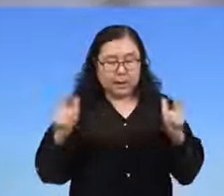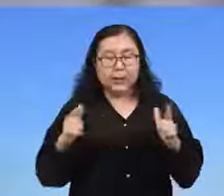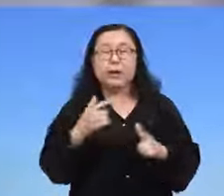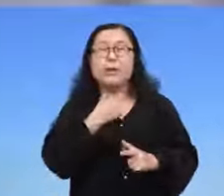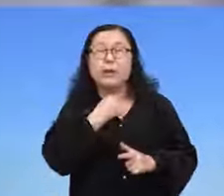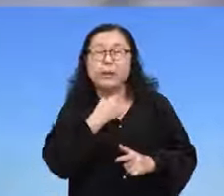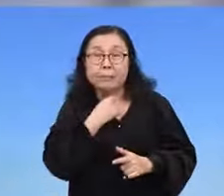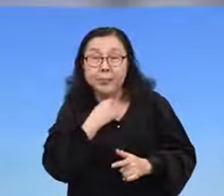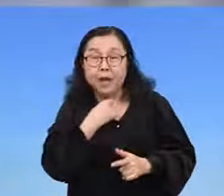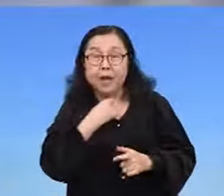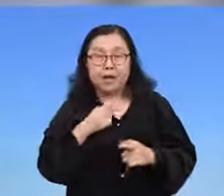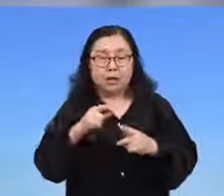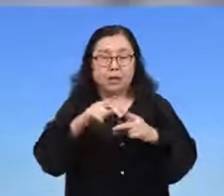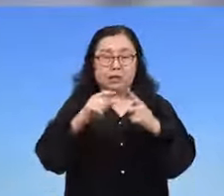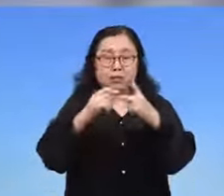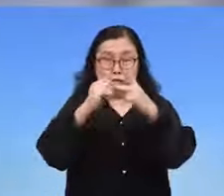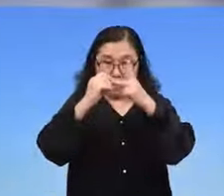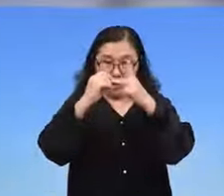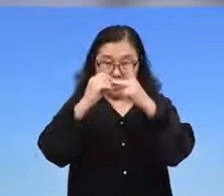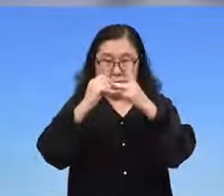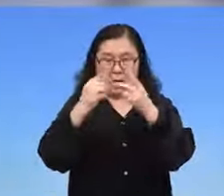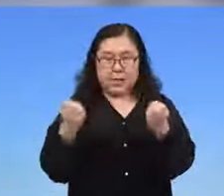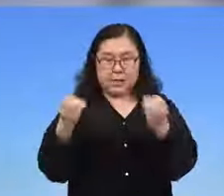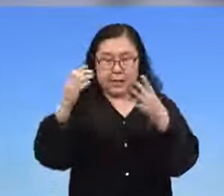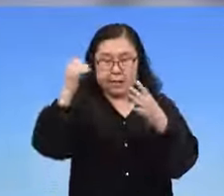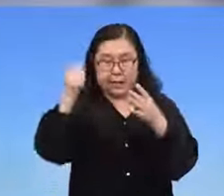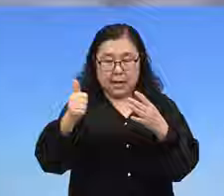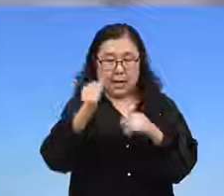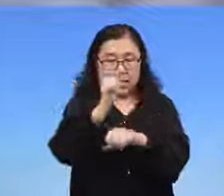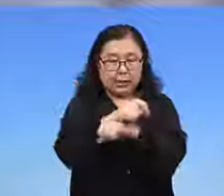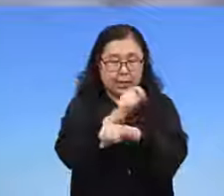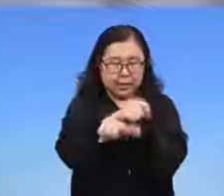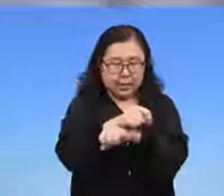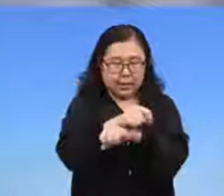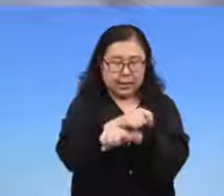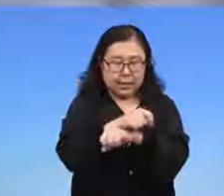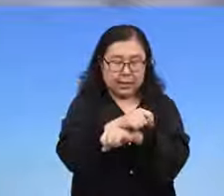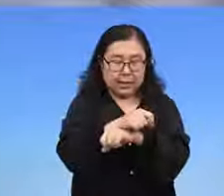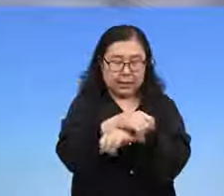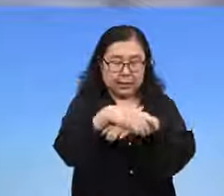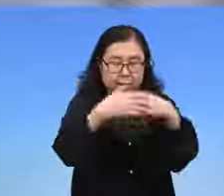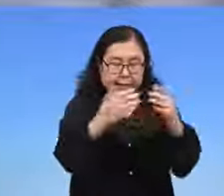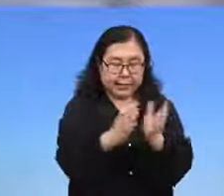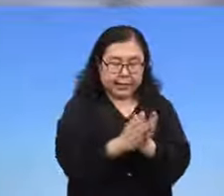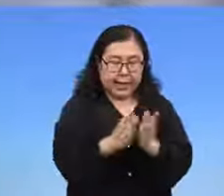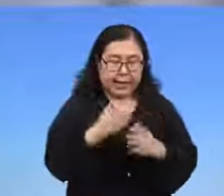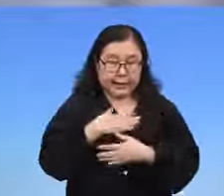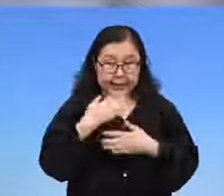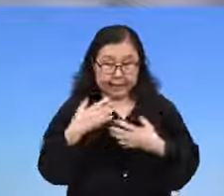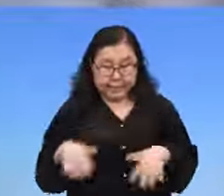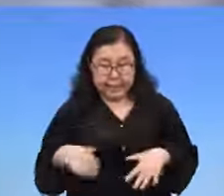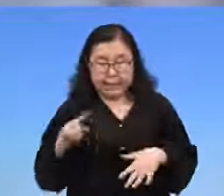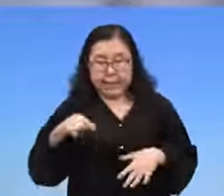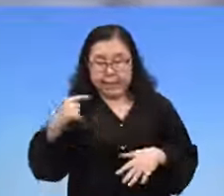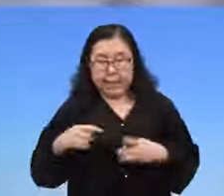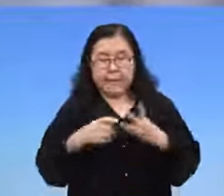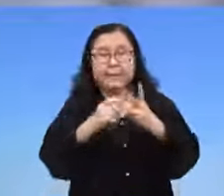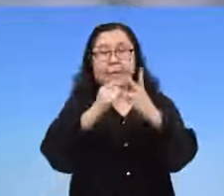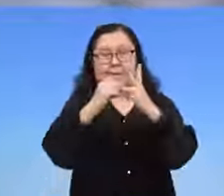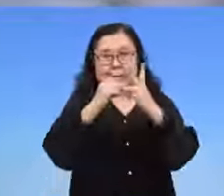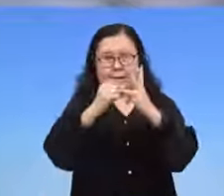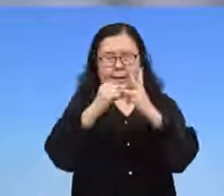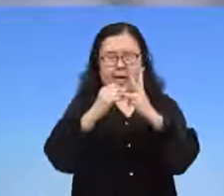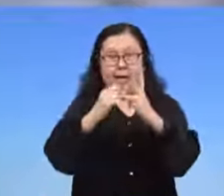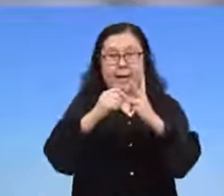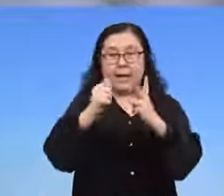어쨌든 이게 그 두 번째로 등장하는 대제사장과 서기관들의 약점이고요. 그런가 하면은 또 그 다음에 등장하는